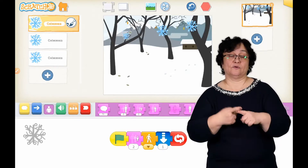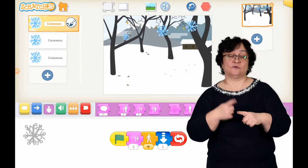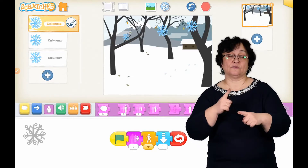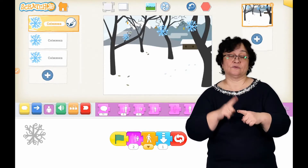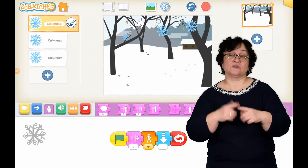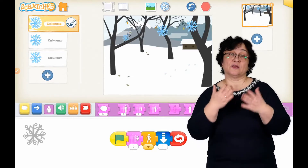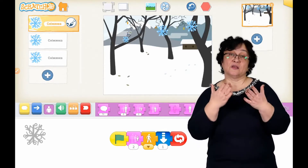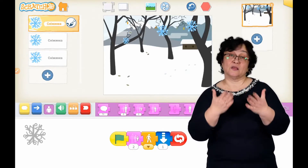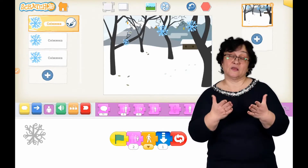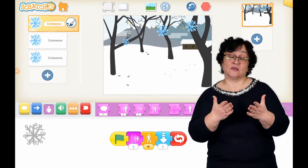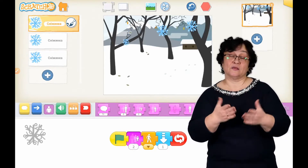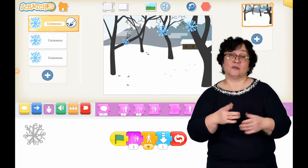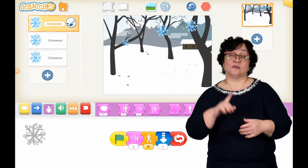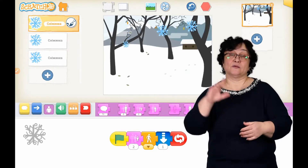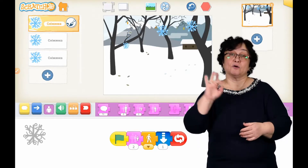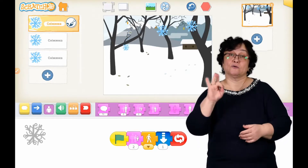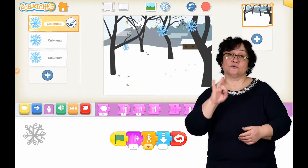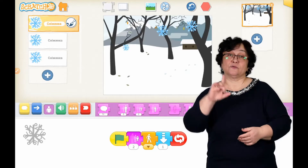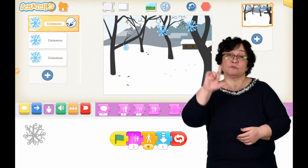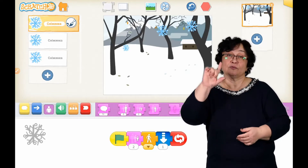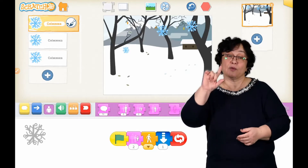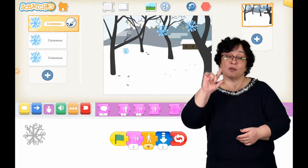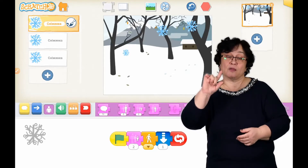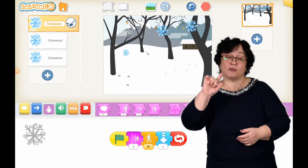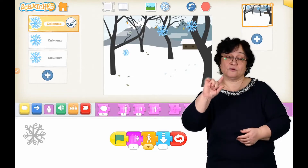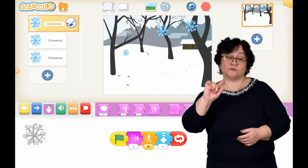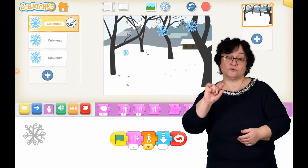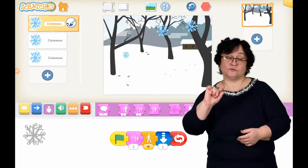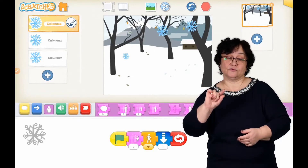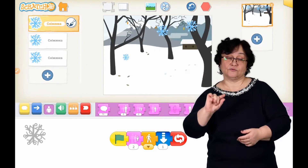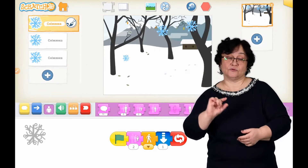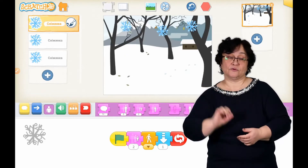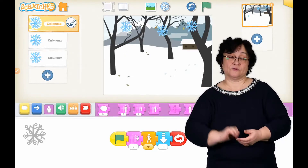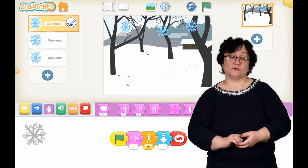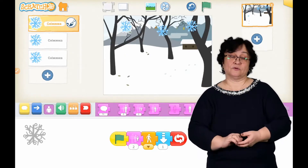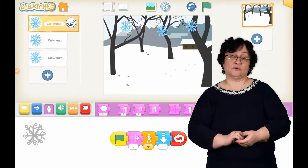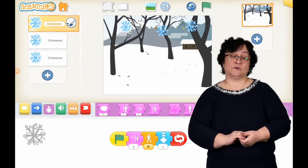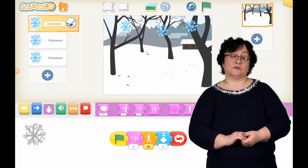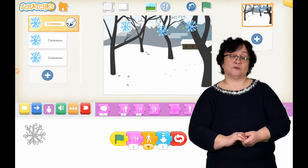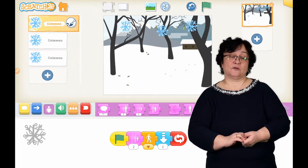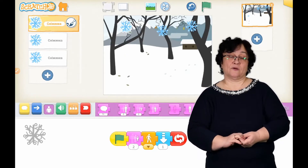Ось такий. О, тільки вона зменшується постійно.